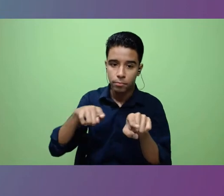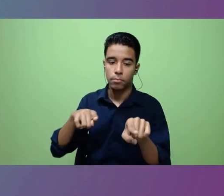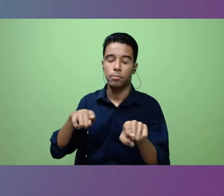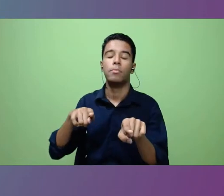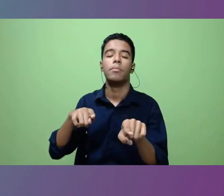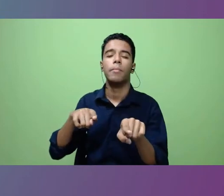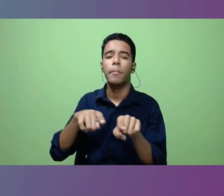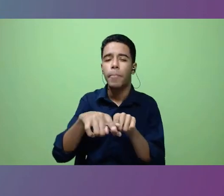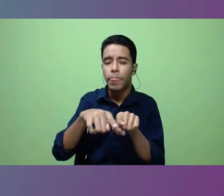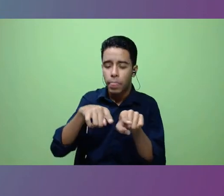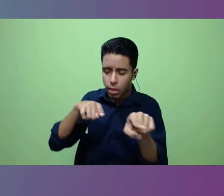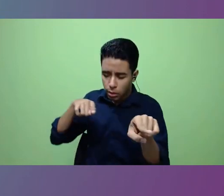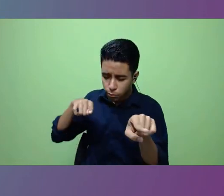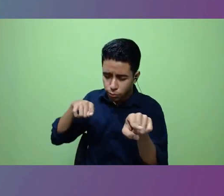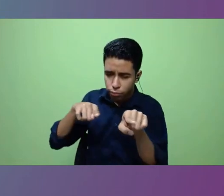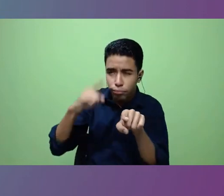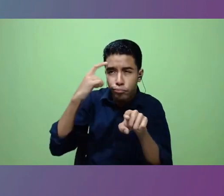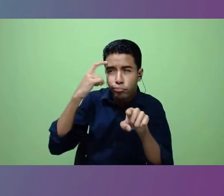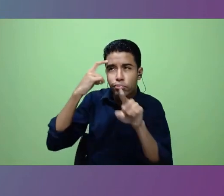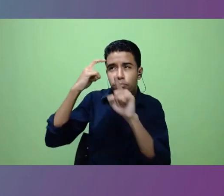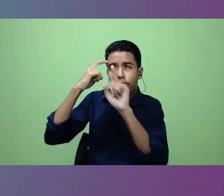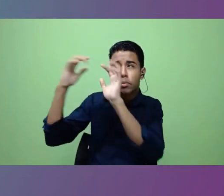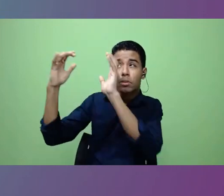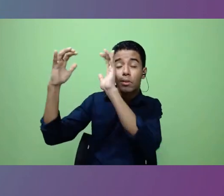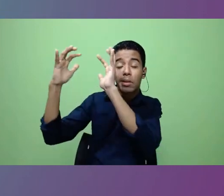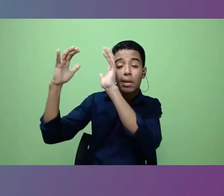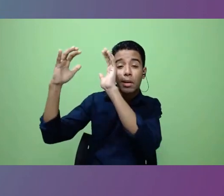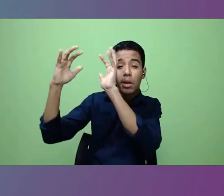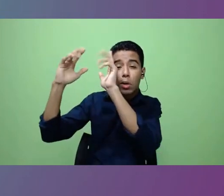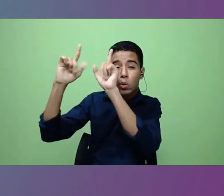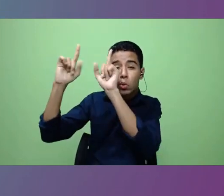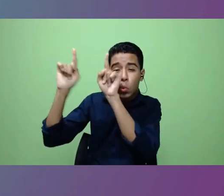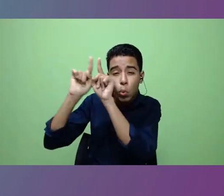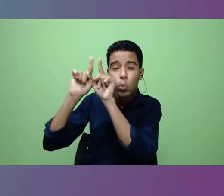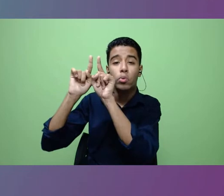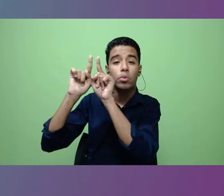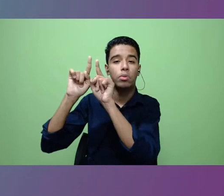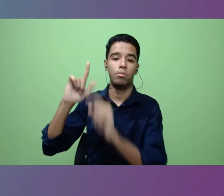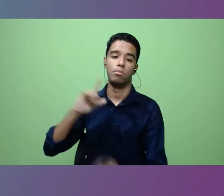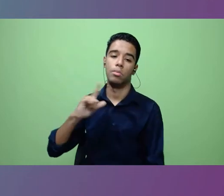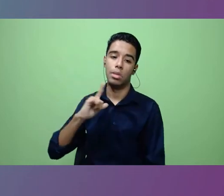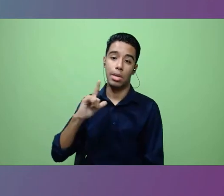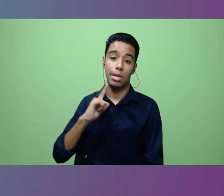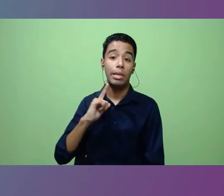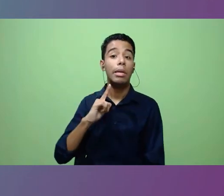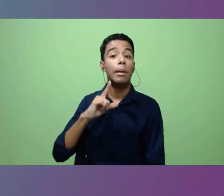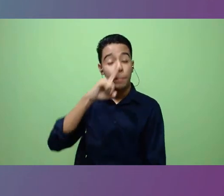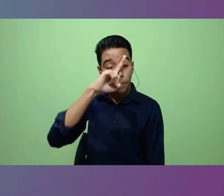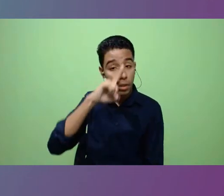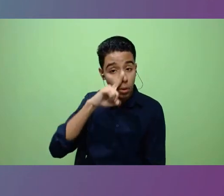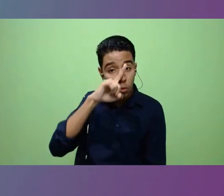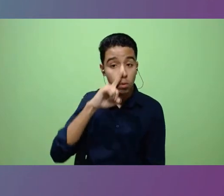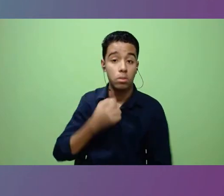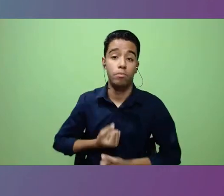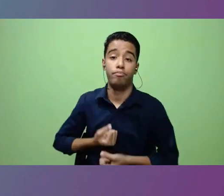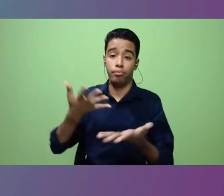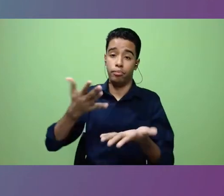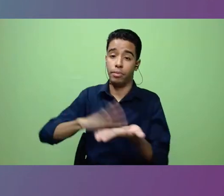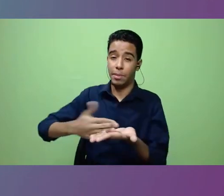um processamento muito curto, eu posso interpretar equivocadamente algum tipo de informação. Agora, se eu